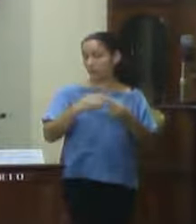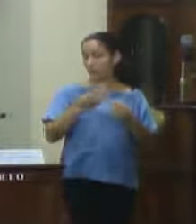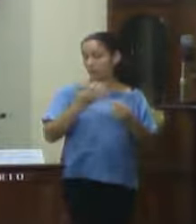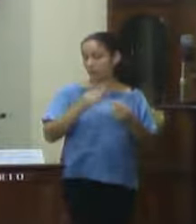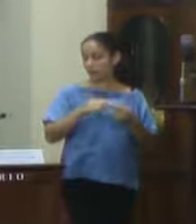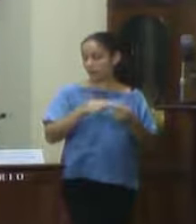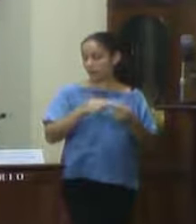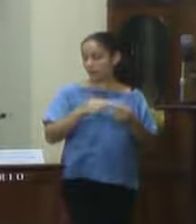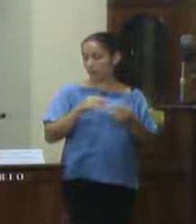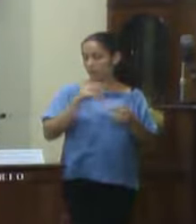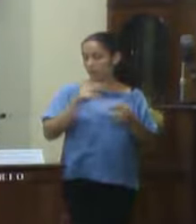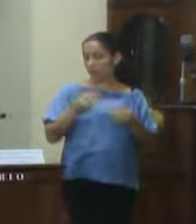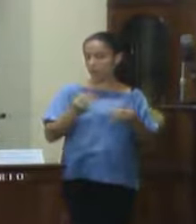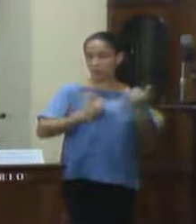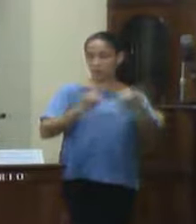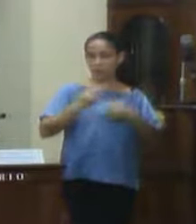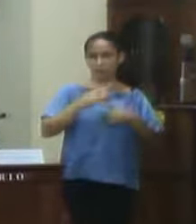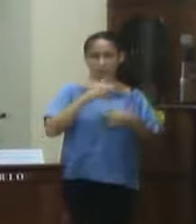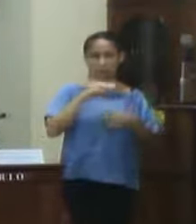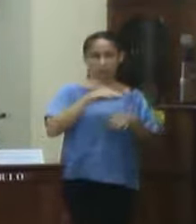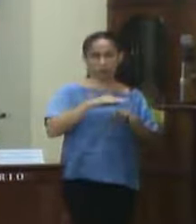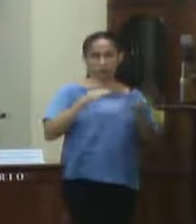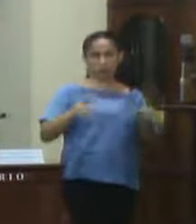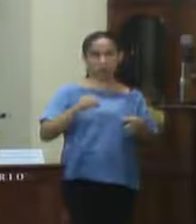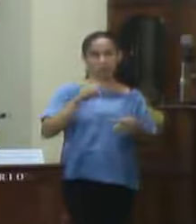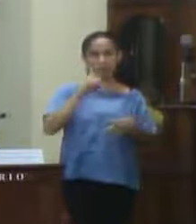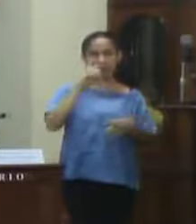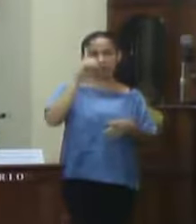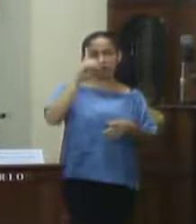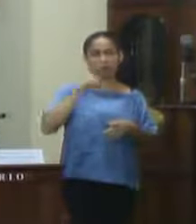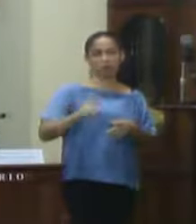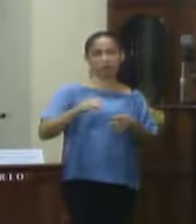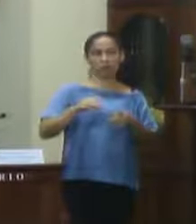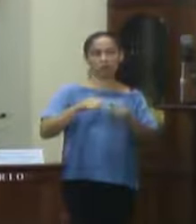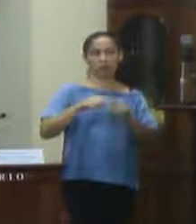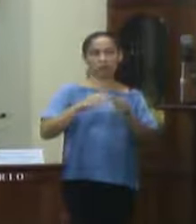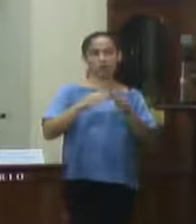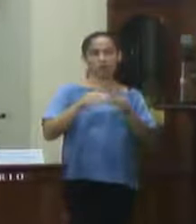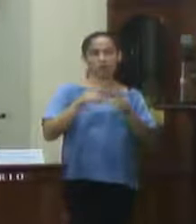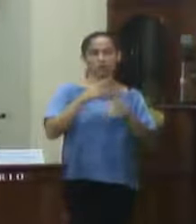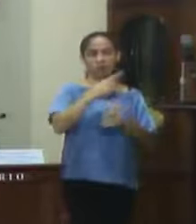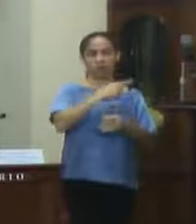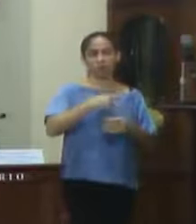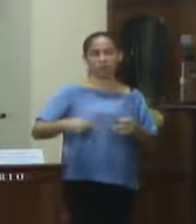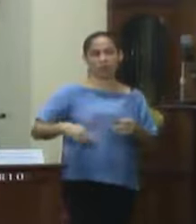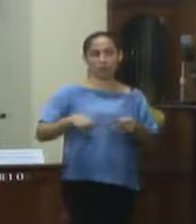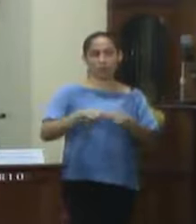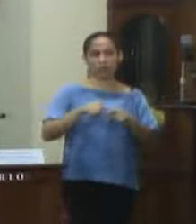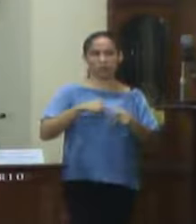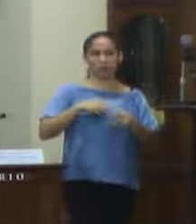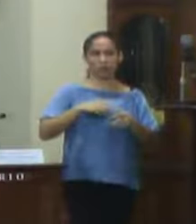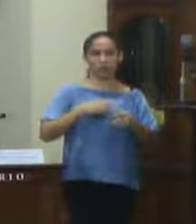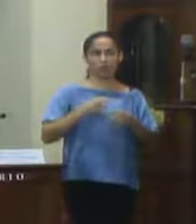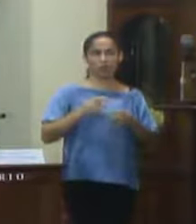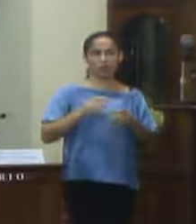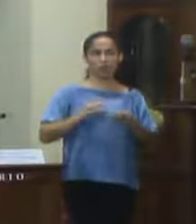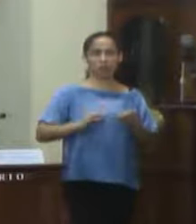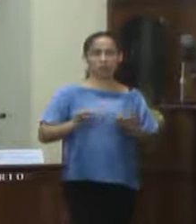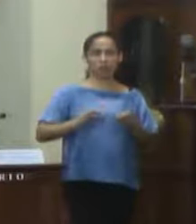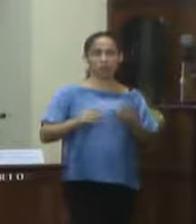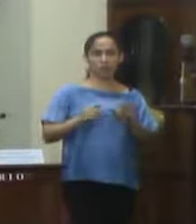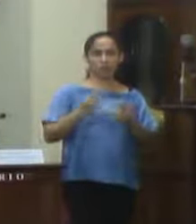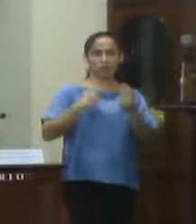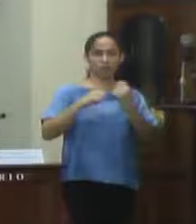Justificativa. Conforme informado pela mesa diretora dessa Câmara, foi enviado solicitação dessa presidência no sentido que seja instaurado processo administrativo